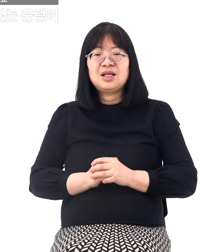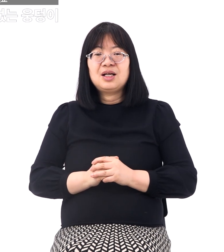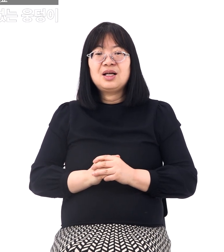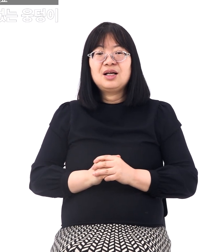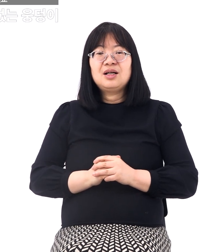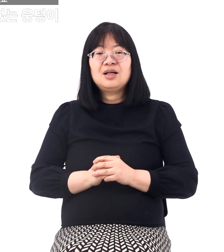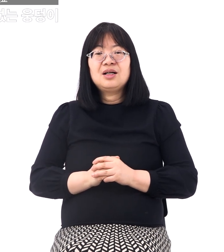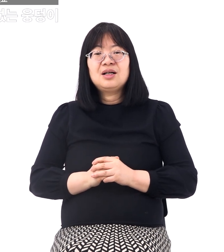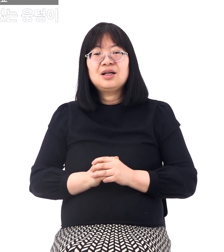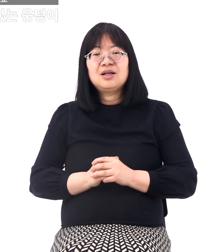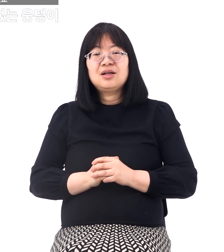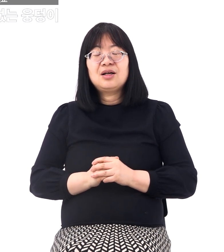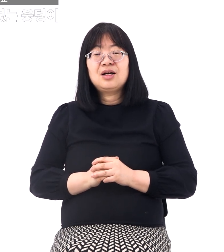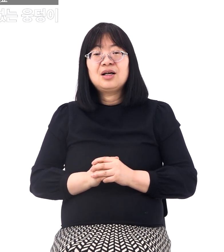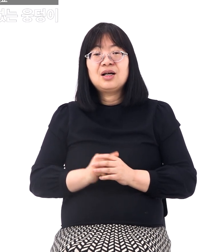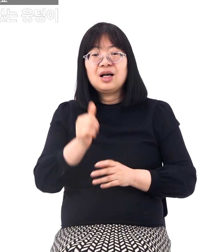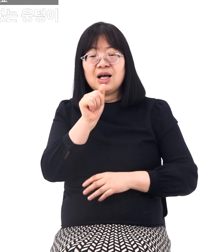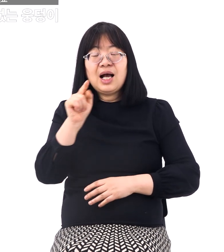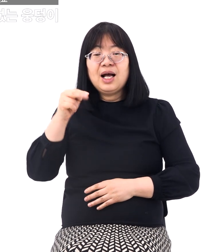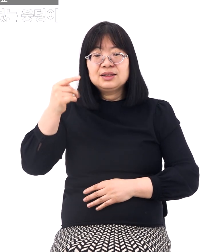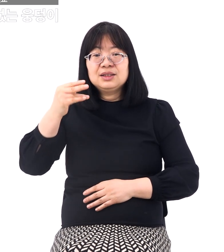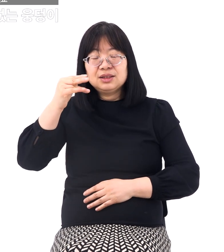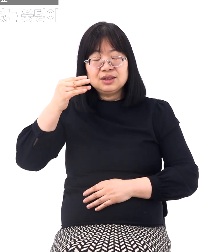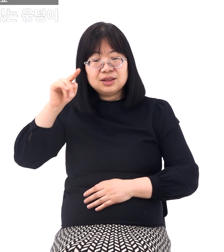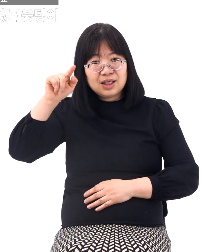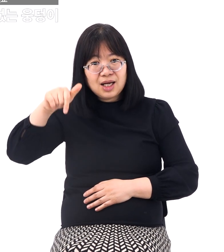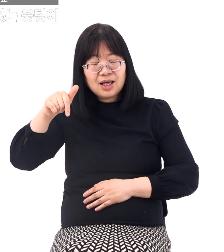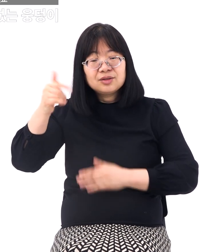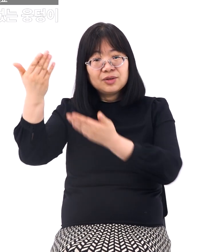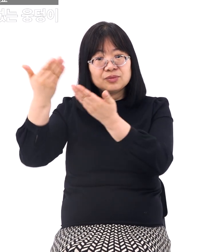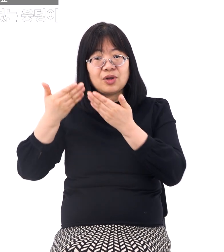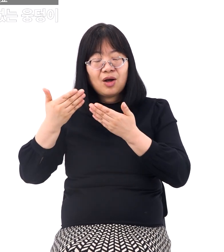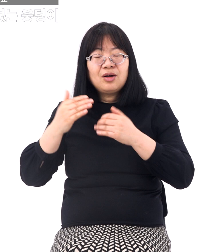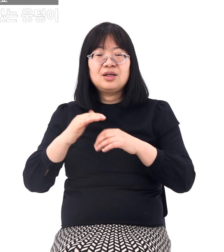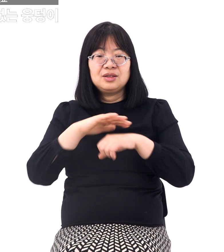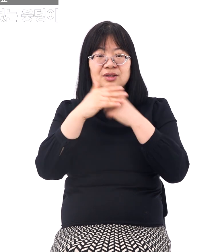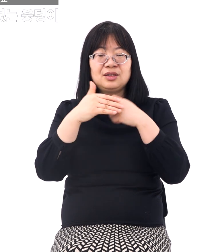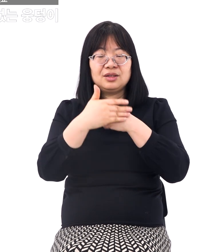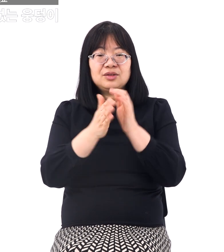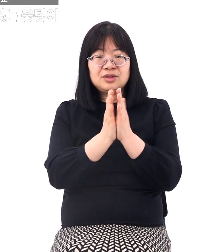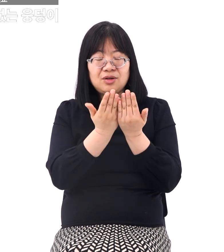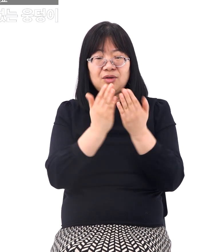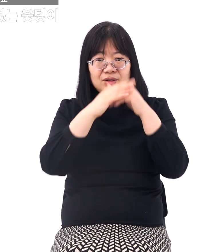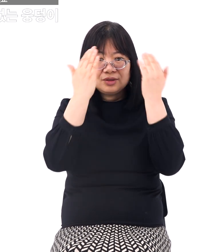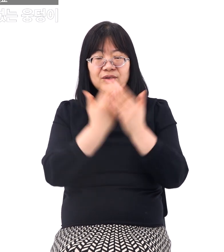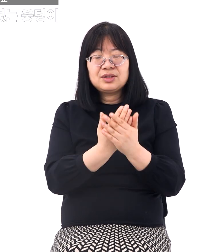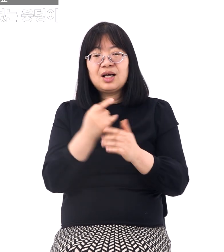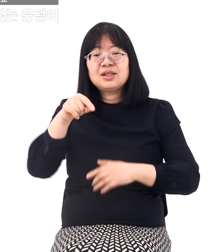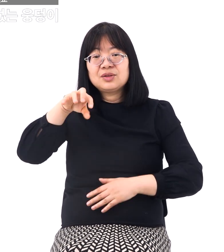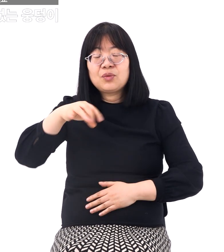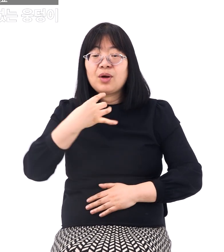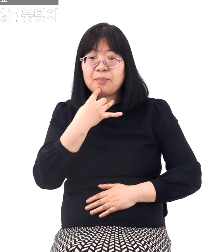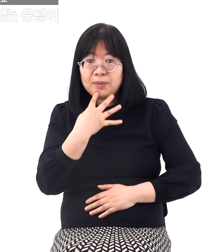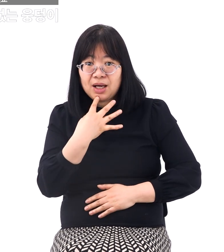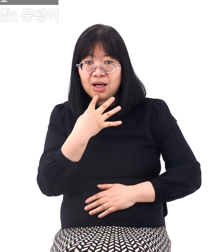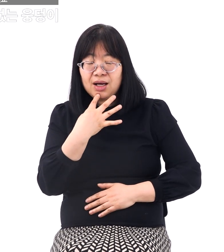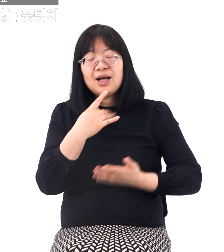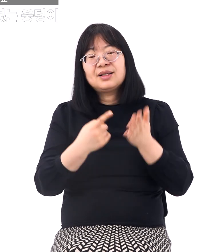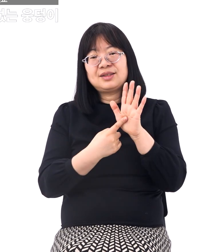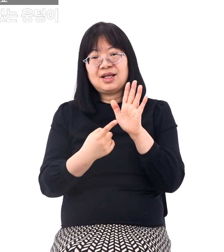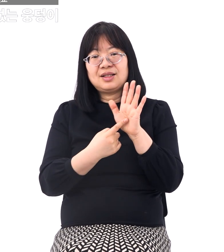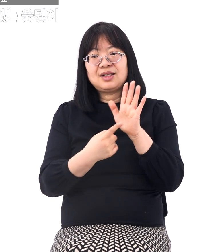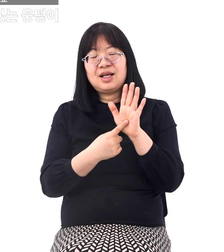하드락 땅에 내리며, 이 하드락은 성경 전체에서 유일하게 이곳에만